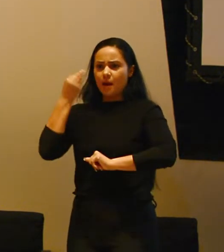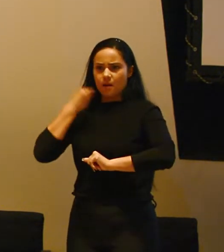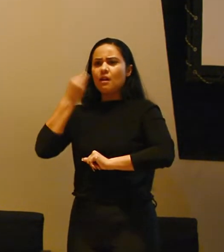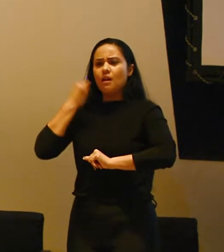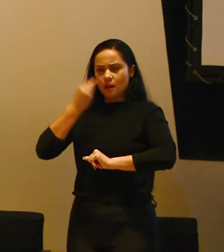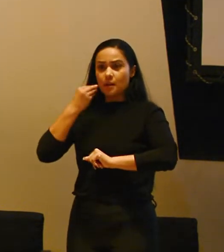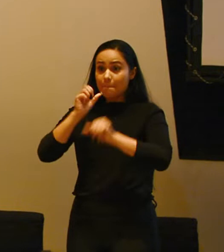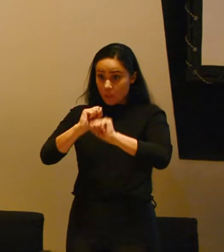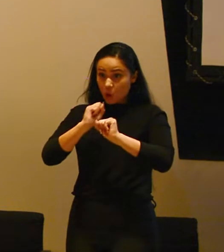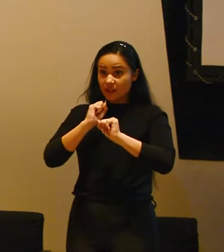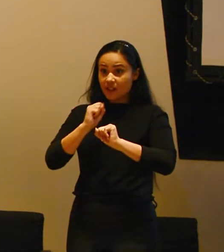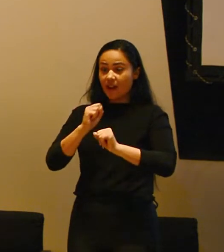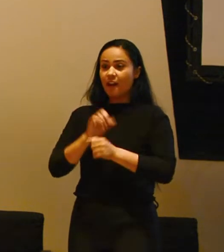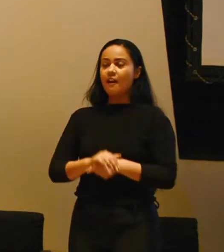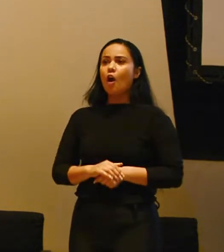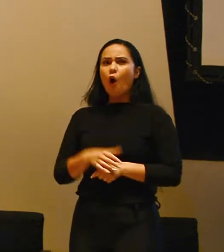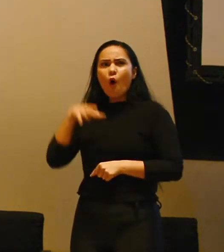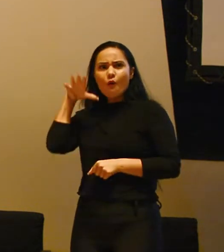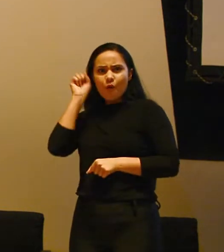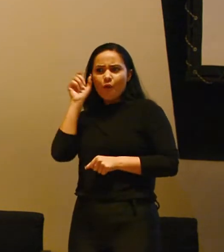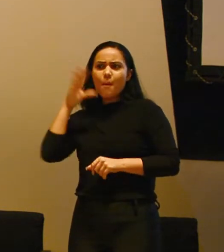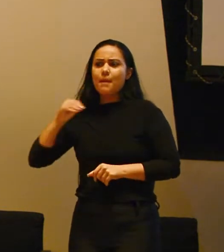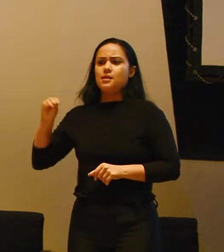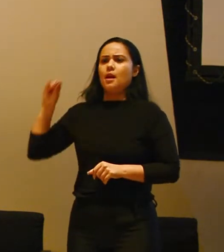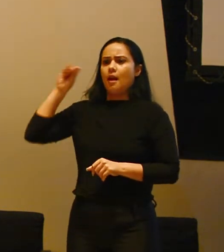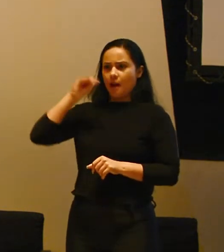experiências, poder ouvir os nossos pacientes,